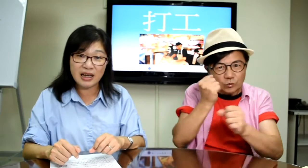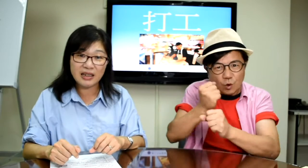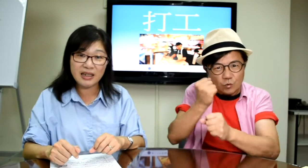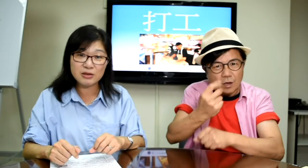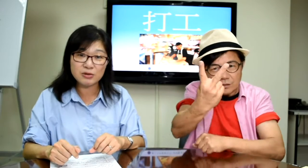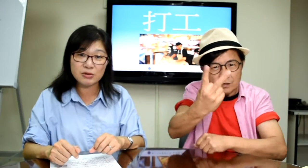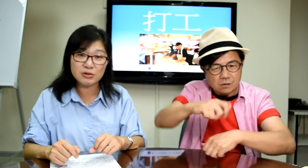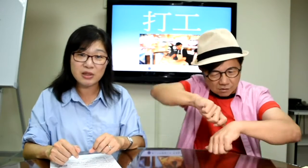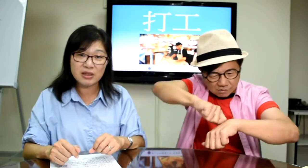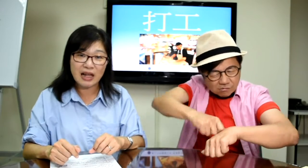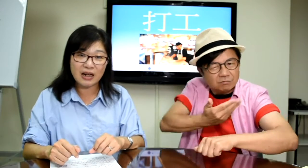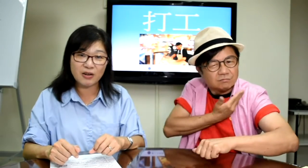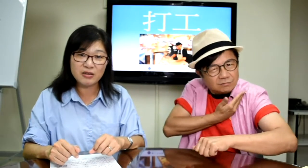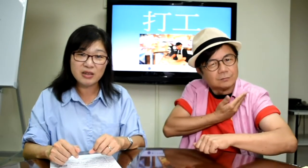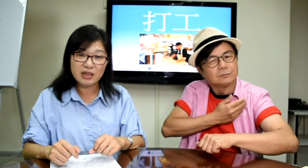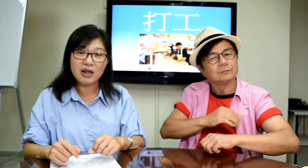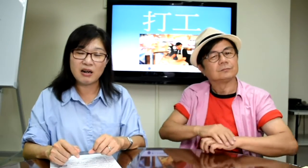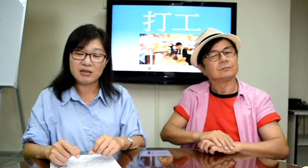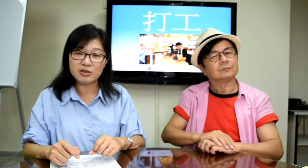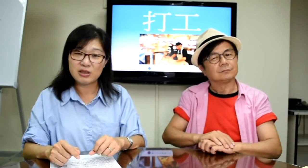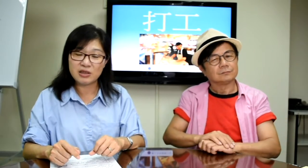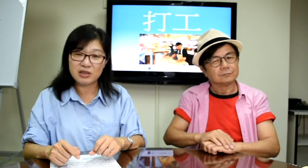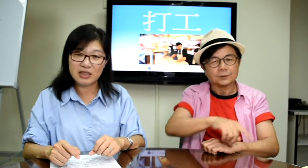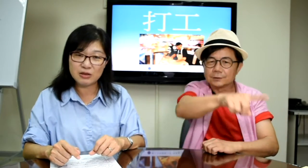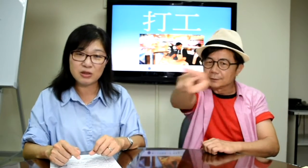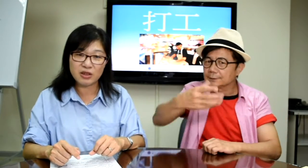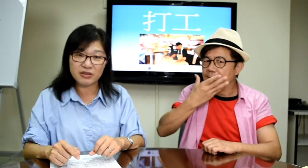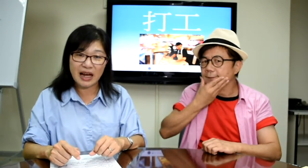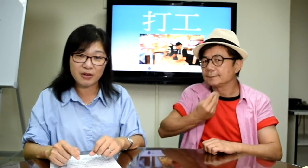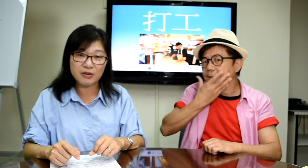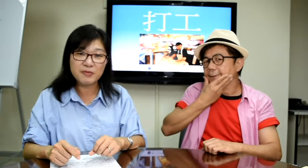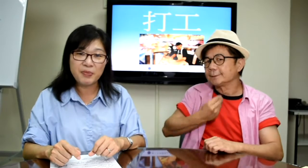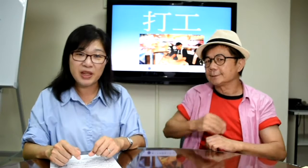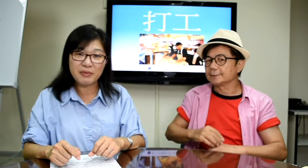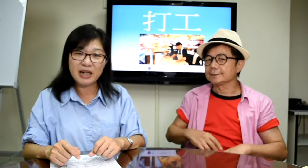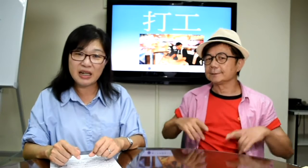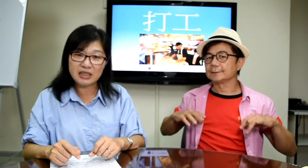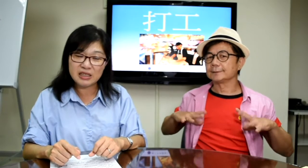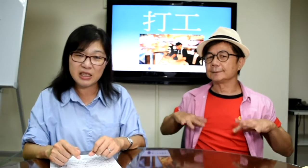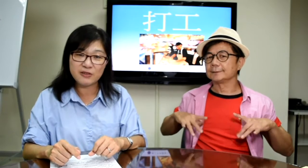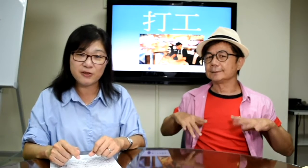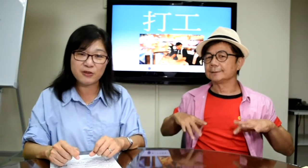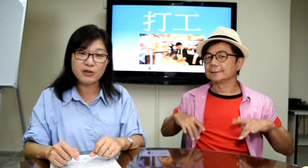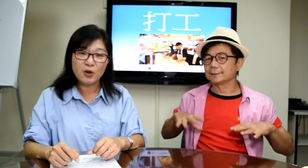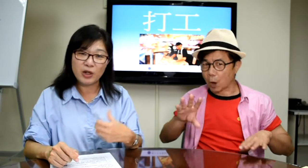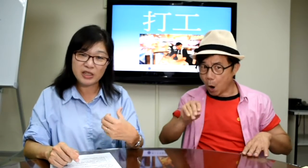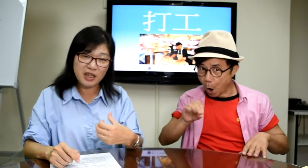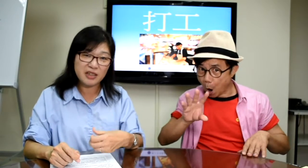念书打工，哦，就是念书的时候有打工。你们很幸福，我以前很辛